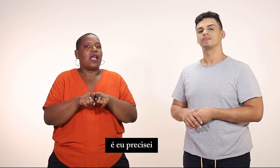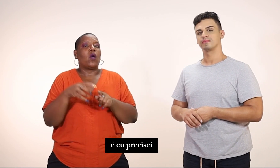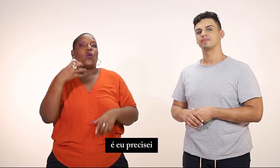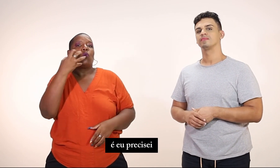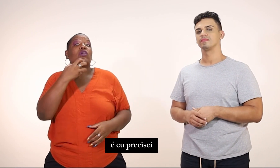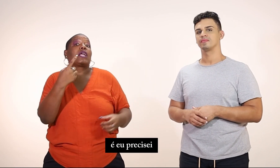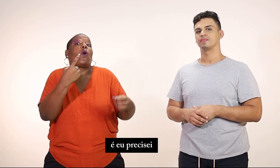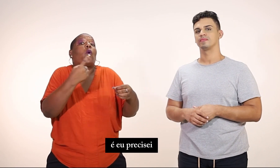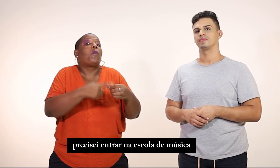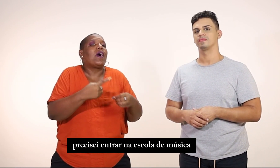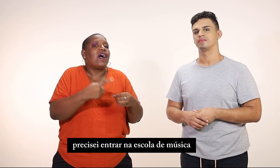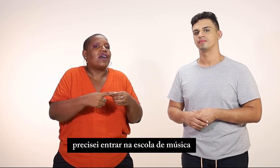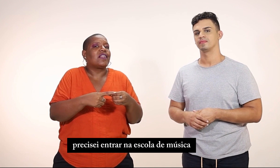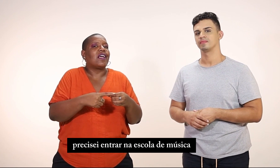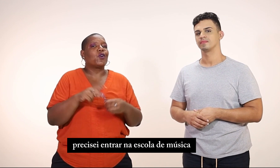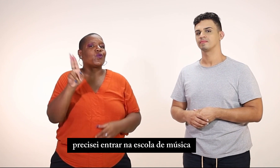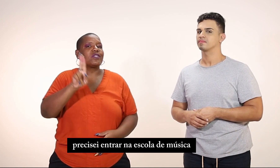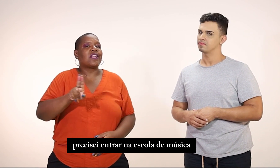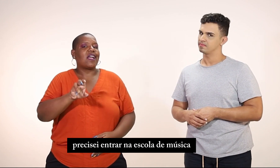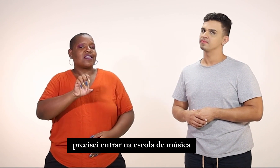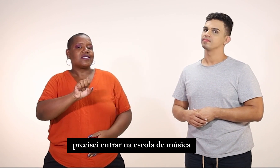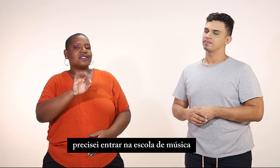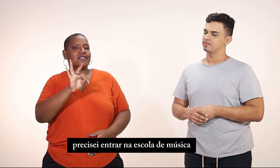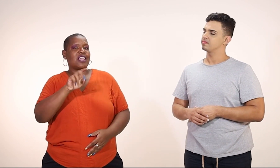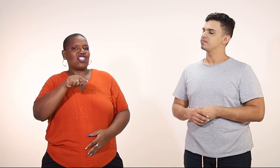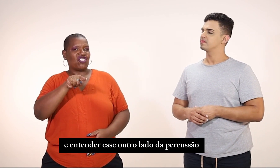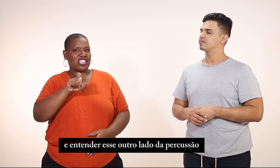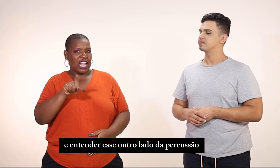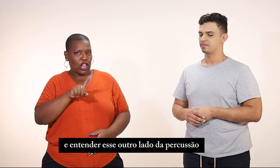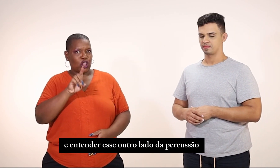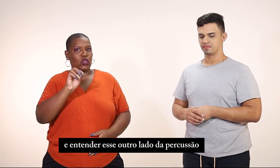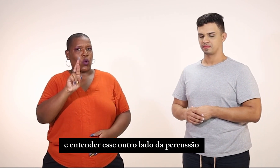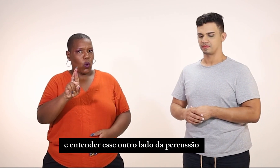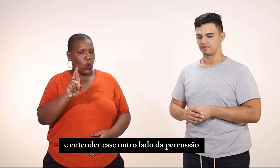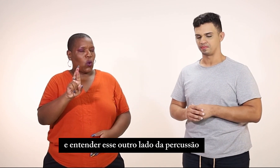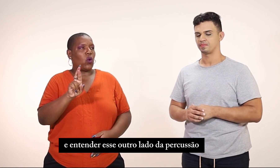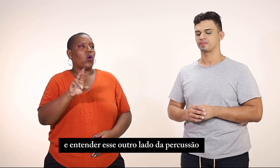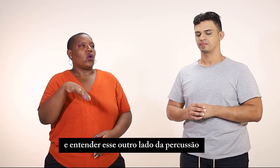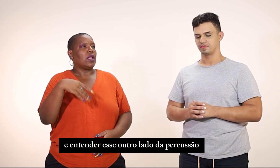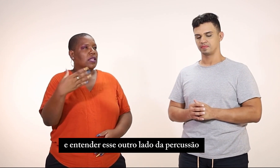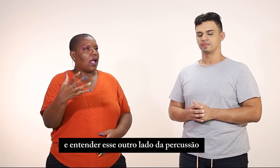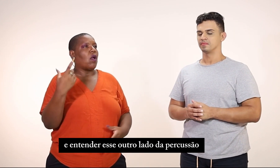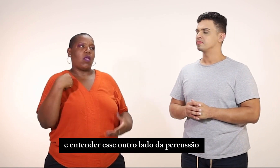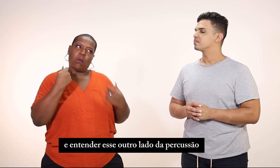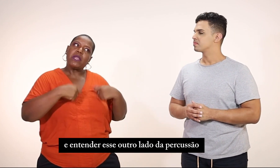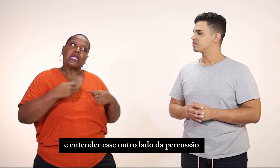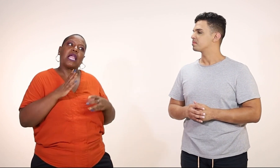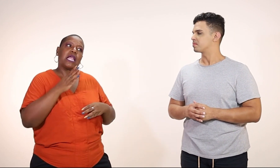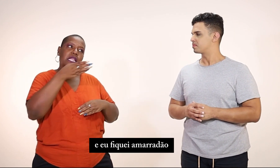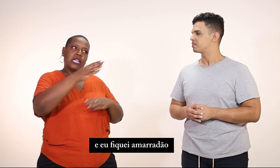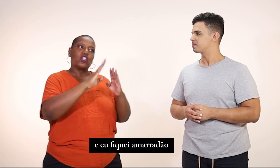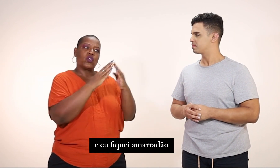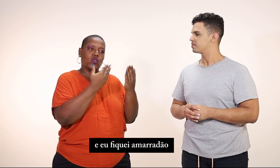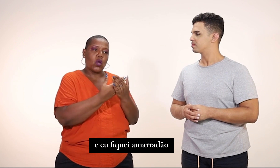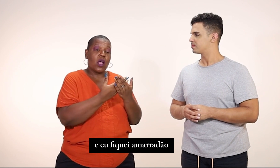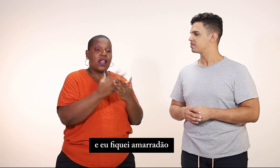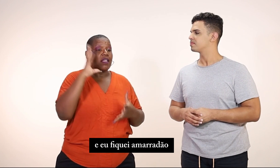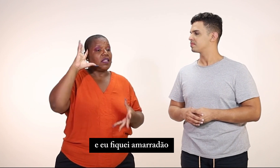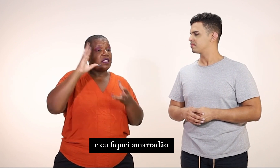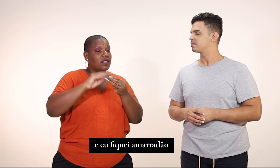Eu precisei entrar na escola de música e entender esse outro lado da percussão. E eu fiquei